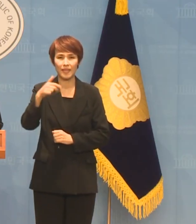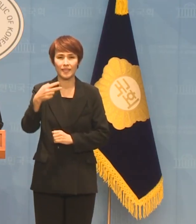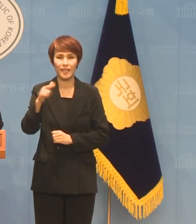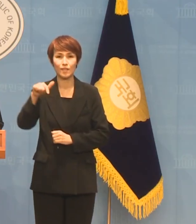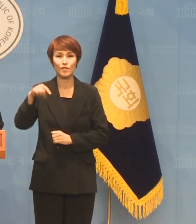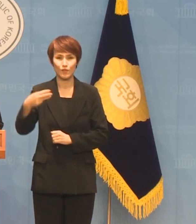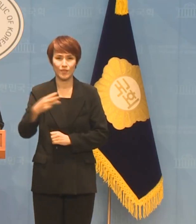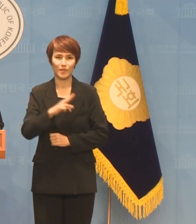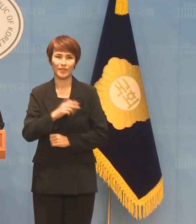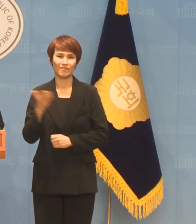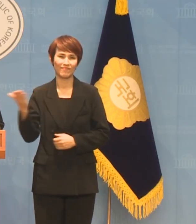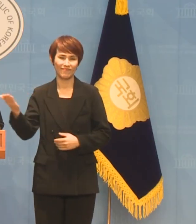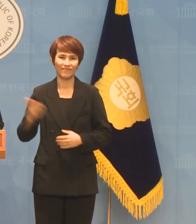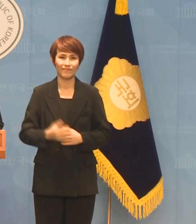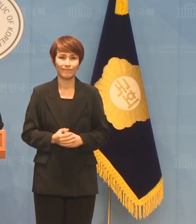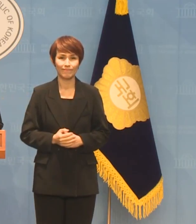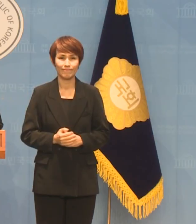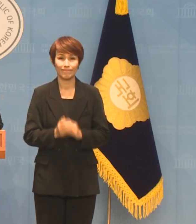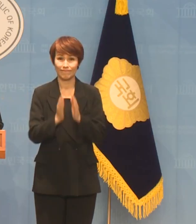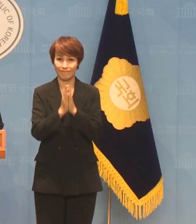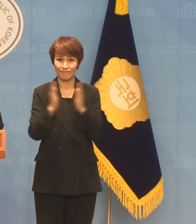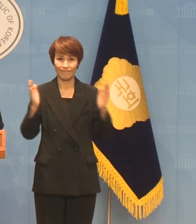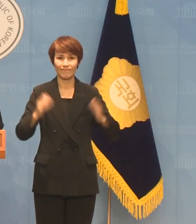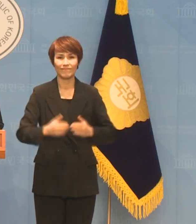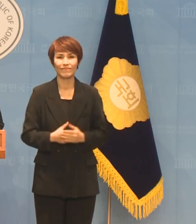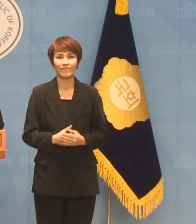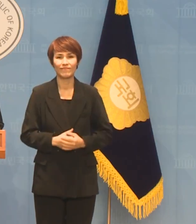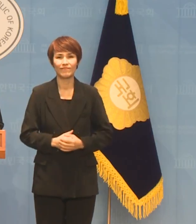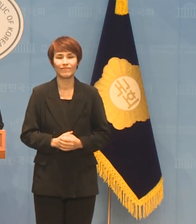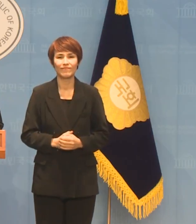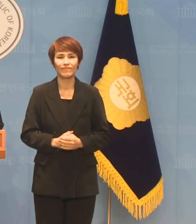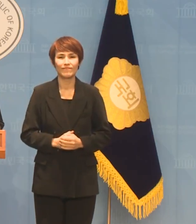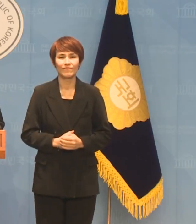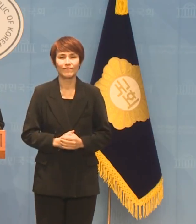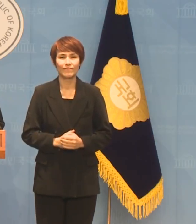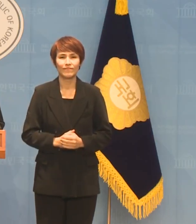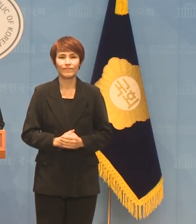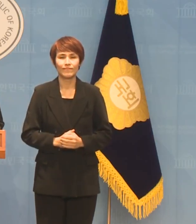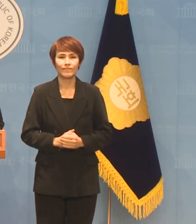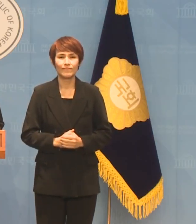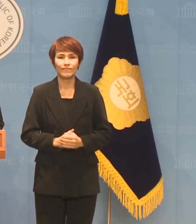박대출 국회의원입니다. 기자회견문을 읽겠습니다.